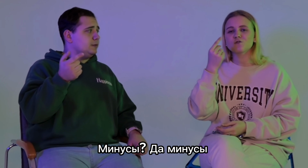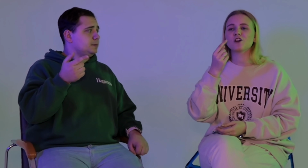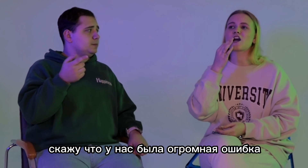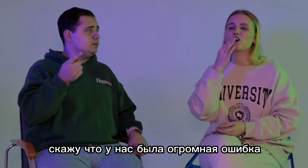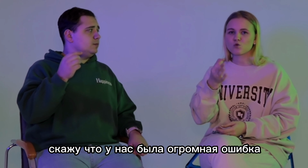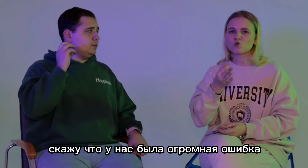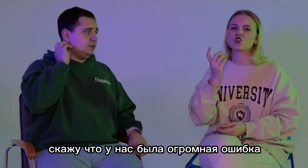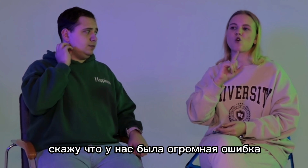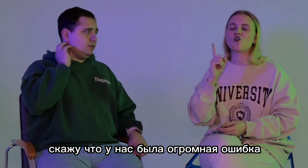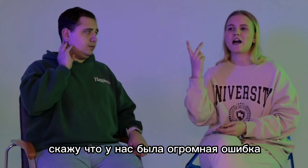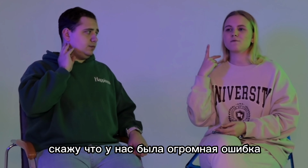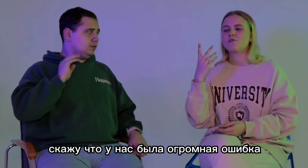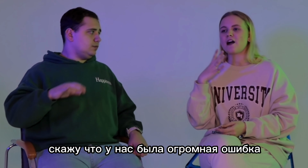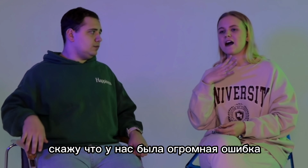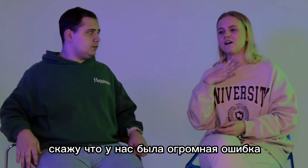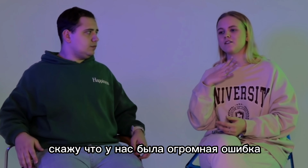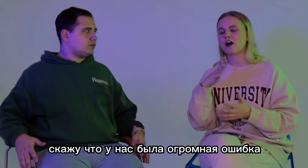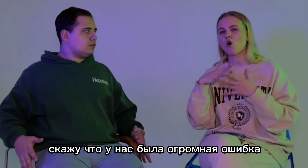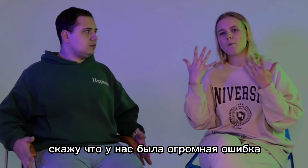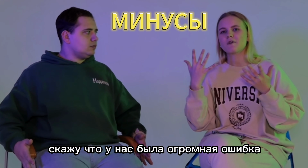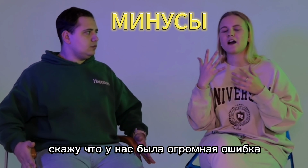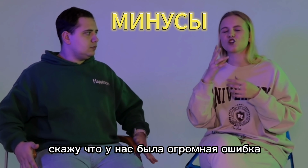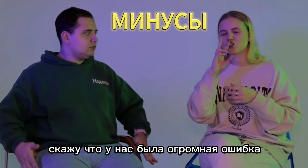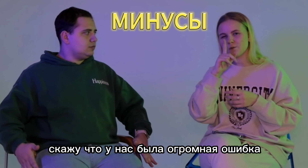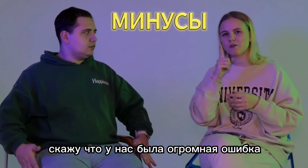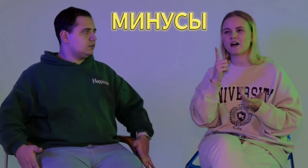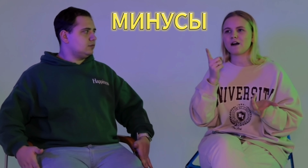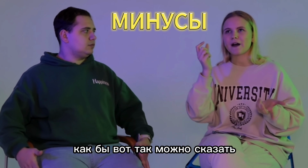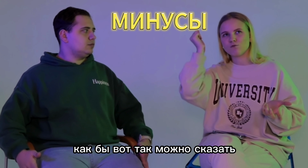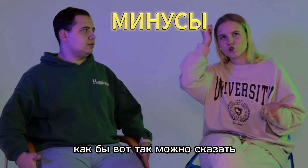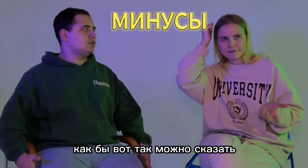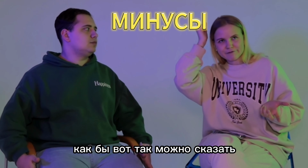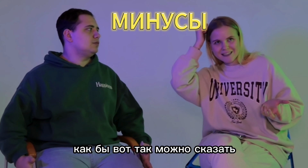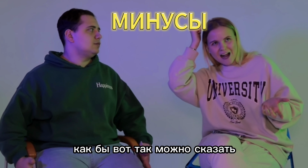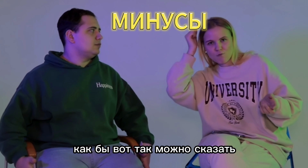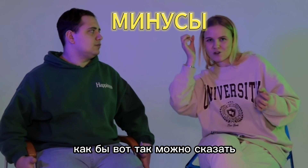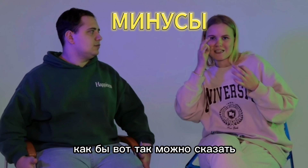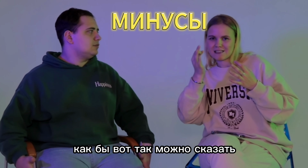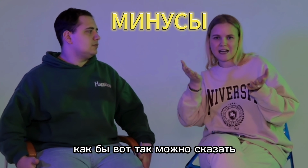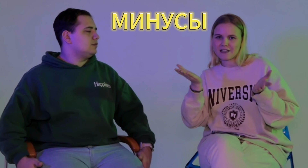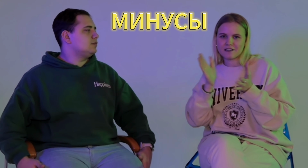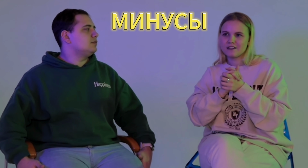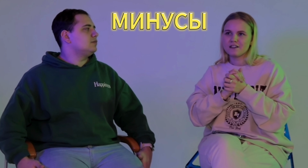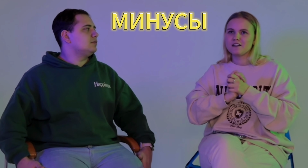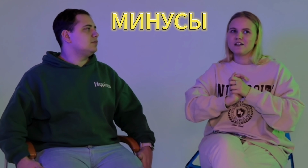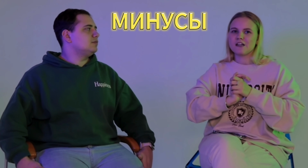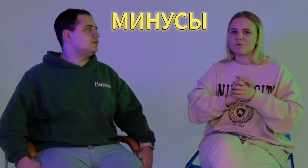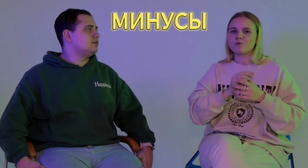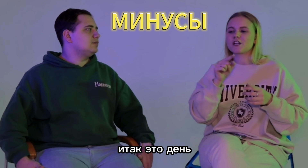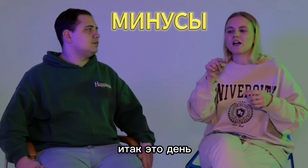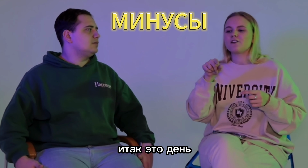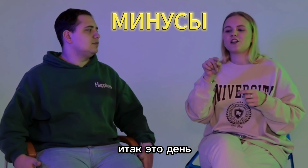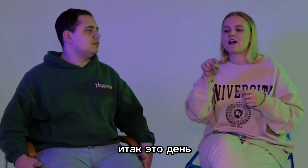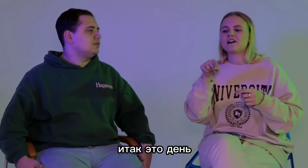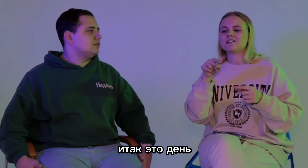Минус, я скажу, что у нас была огромная ошибка, прям вот так можно сказать. Это